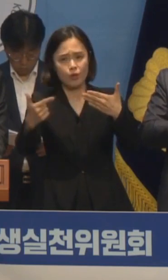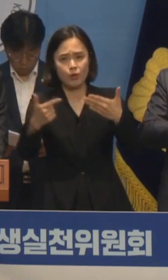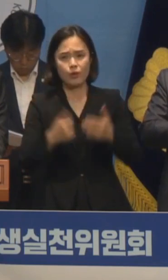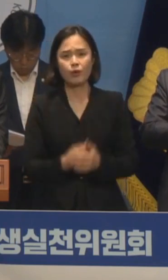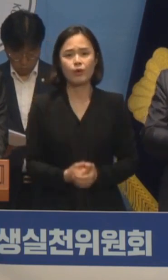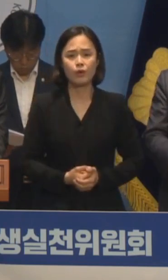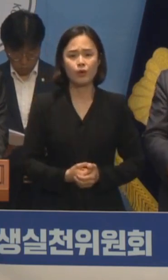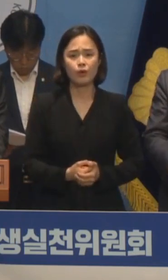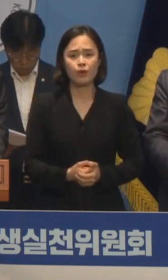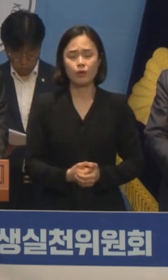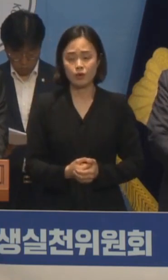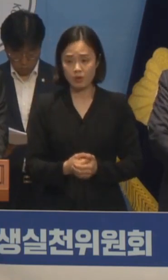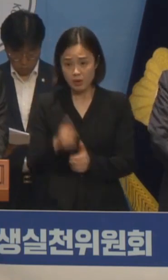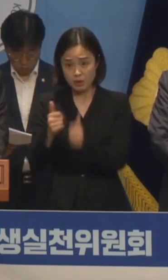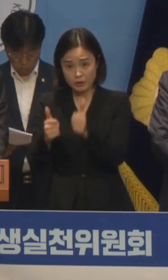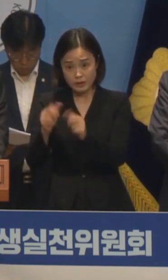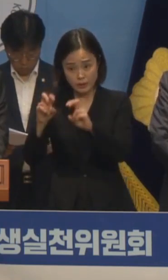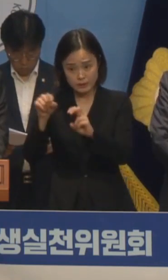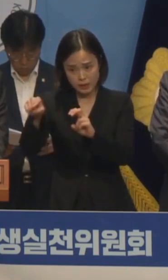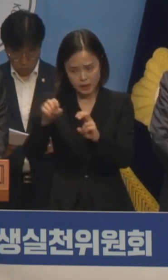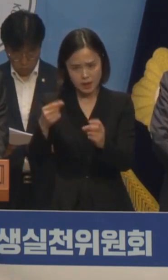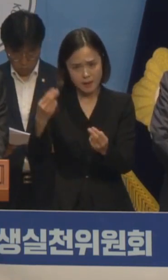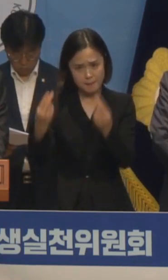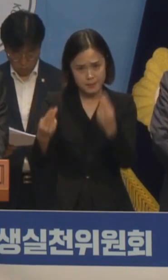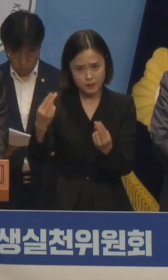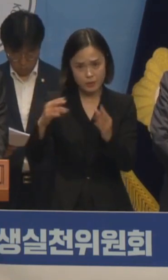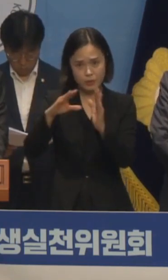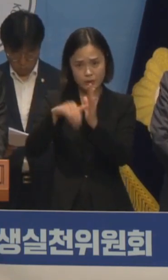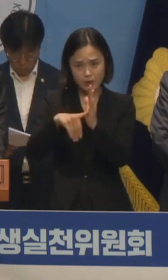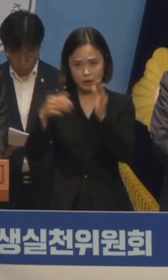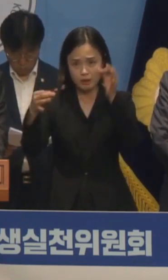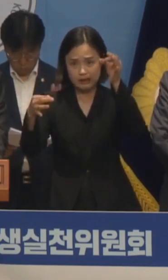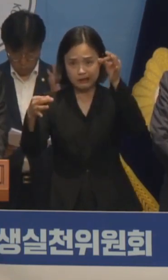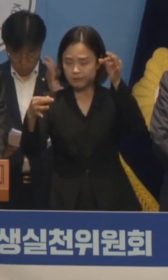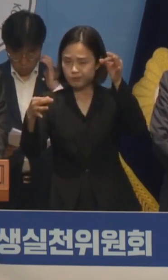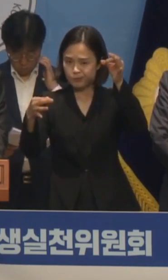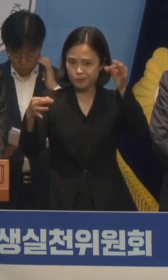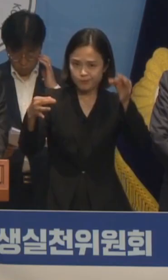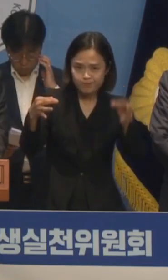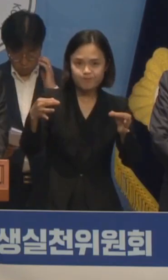가격보다 동일하거나 낮은 가격으로 판매할 것을 강제하는